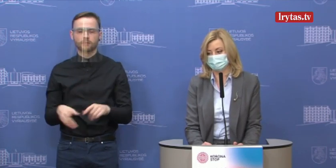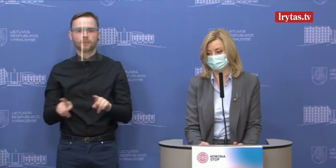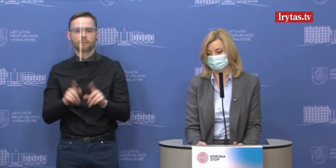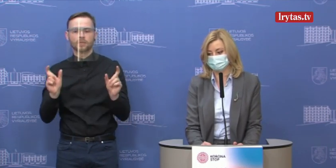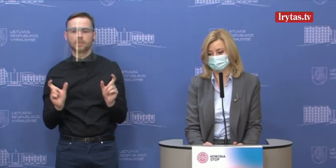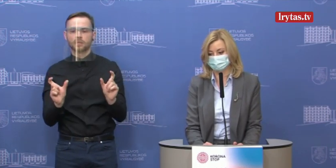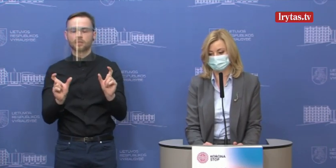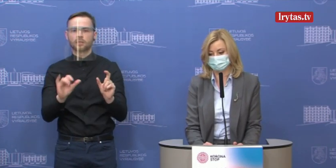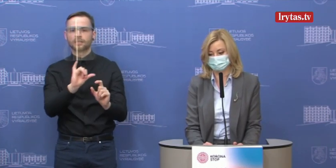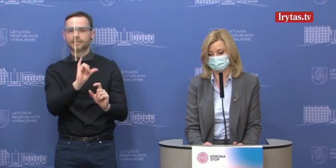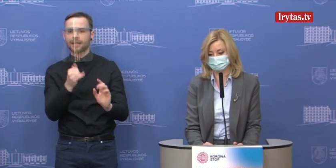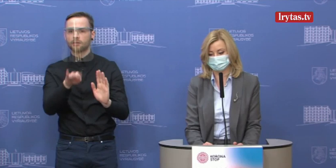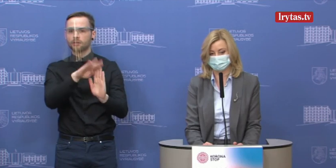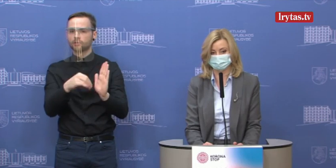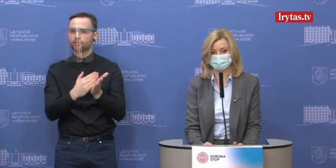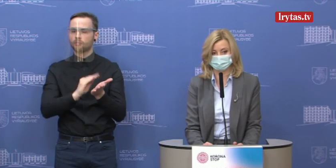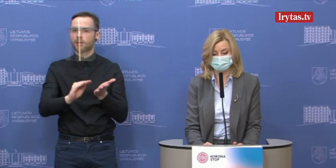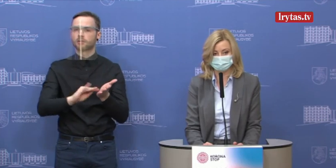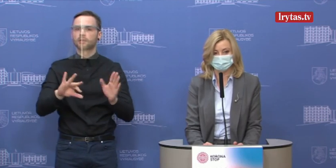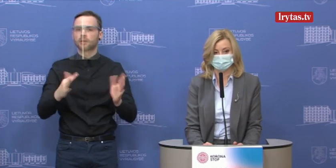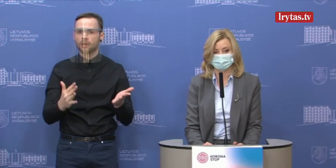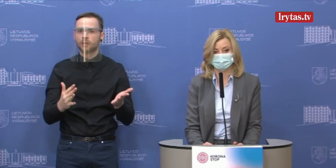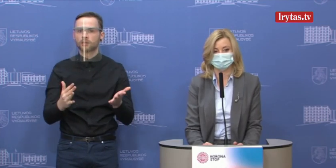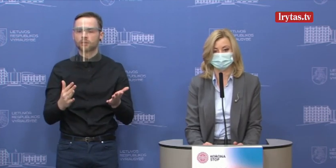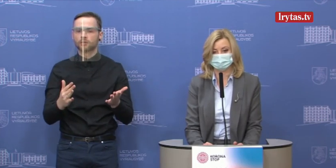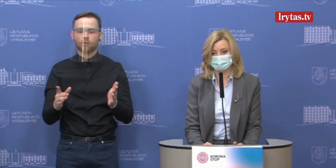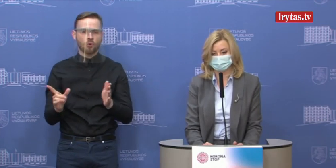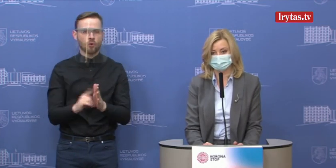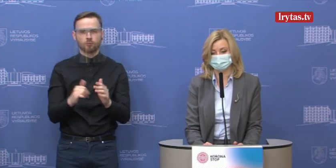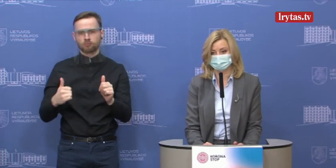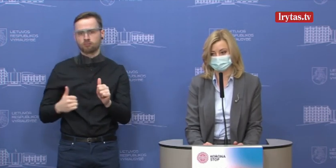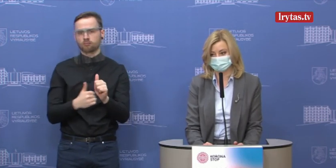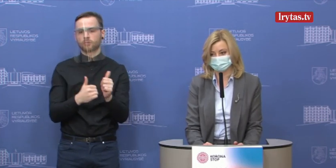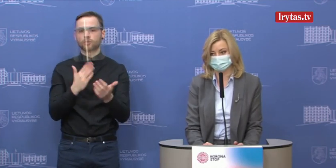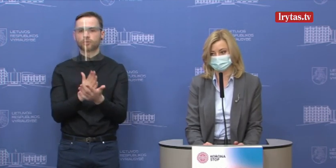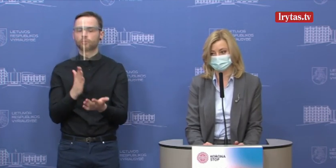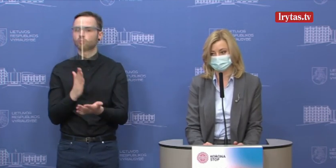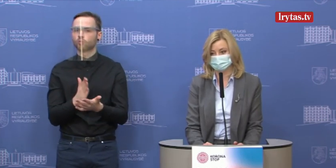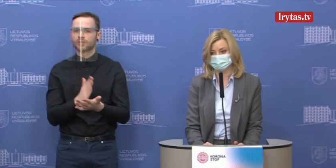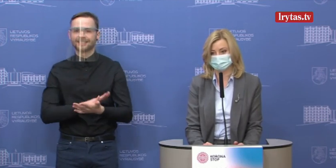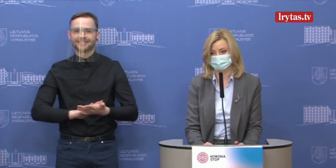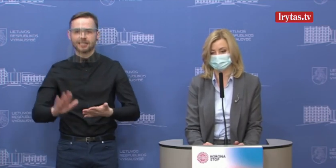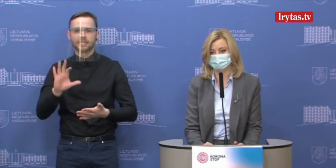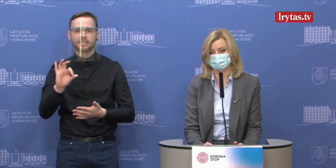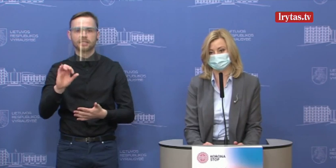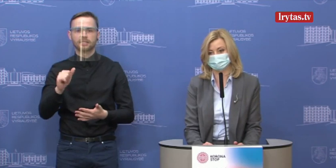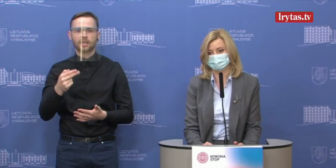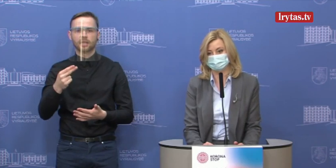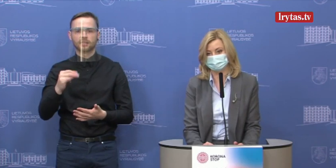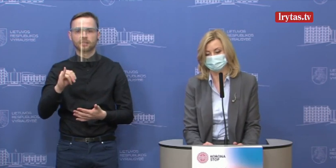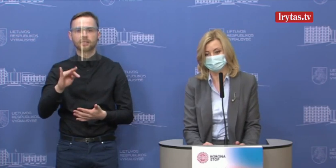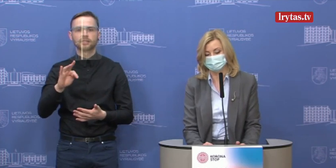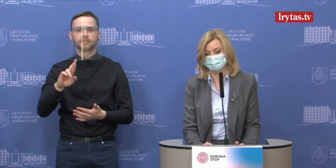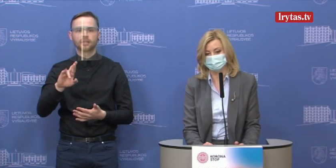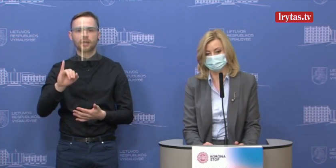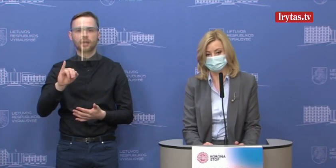ir minėjo mūsų valstybinės sienos apsaugos tarnybos vadas, sanitarinis patikrinimas, kurį vykdys Nacionalinio visuomenės sveikato